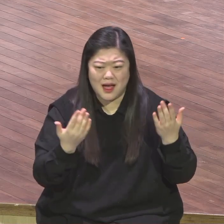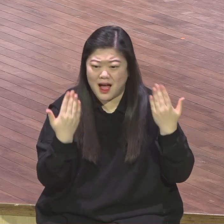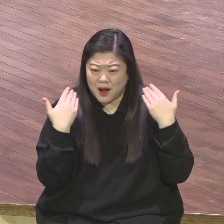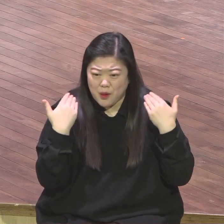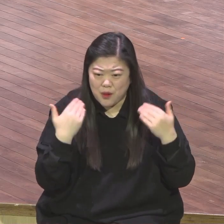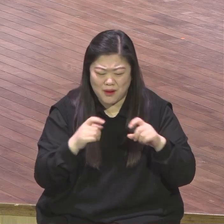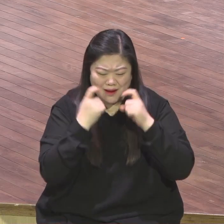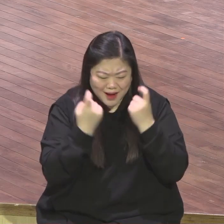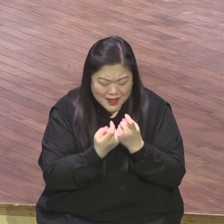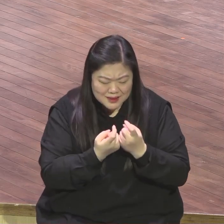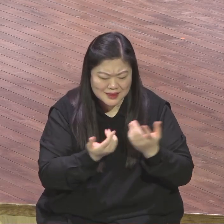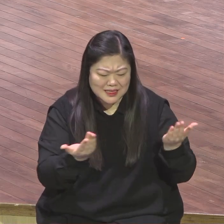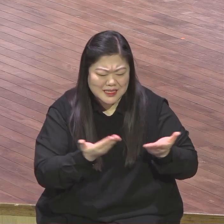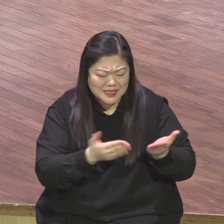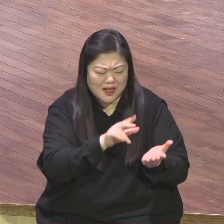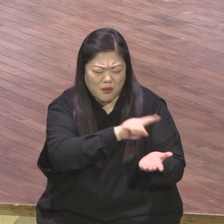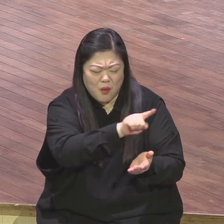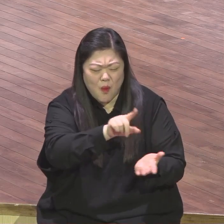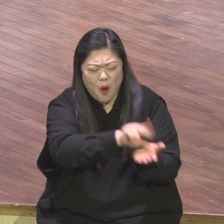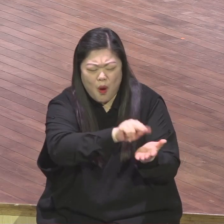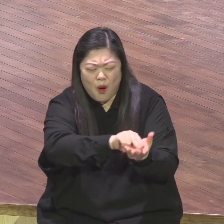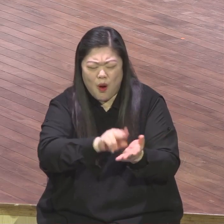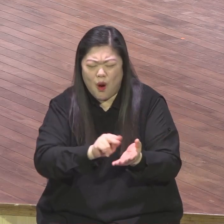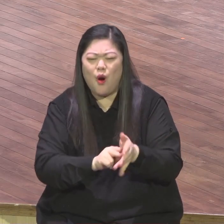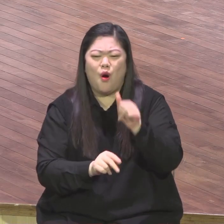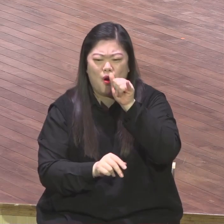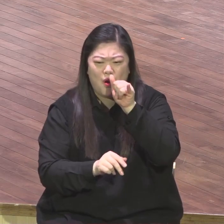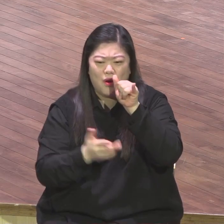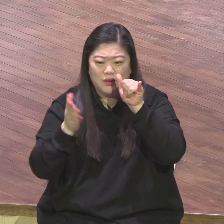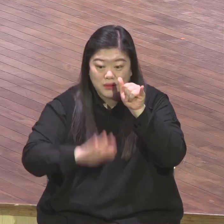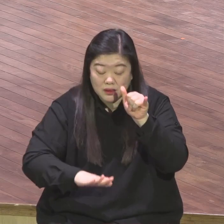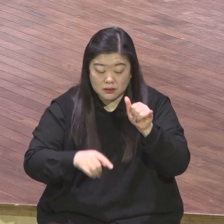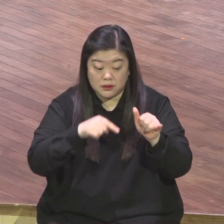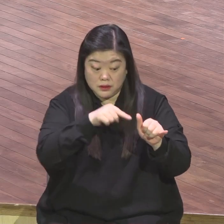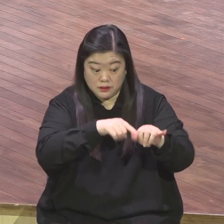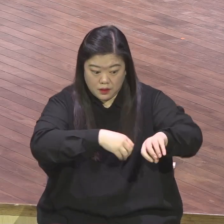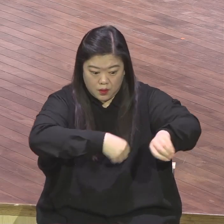어떻게 응답으로 인도해 주실까, 그런